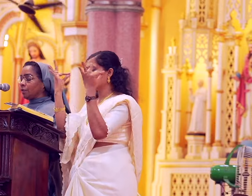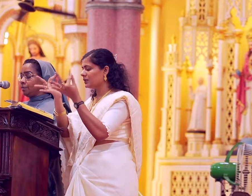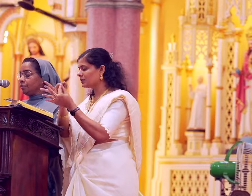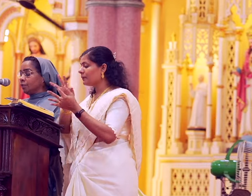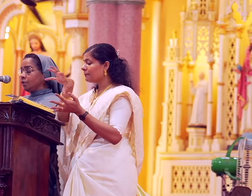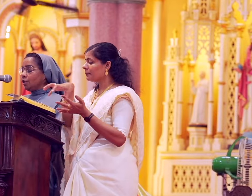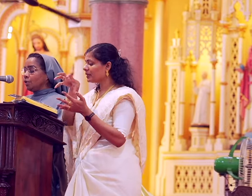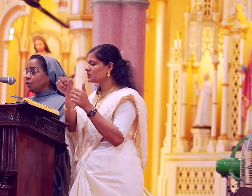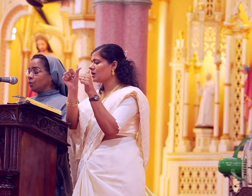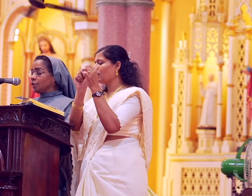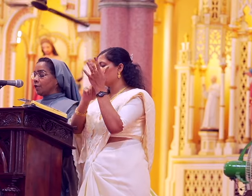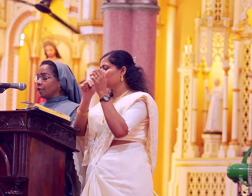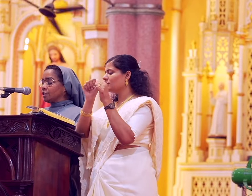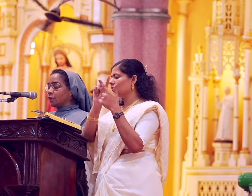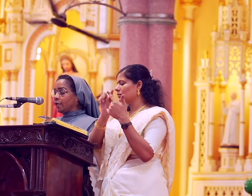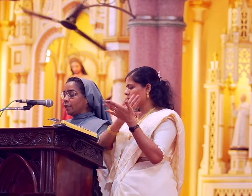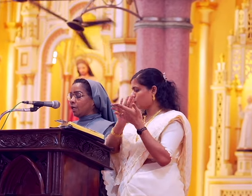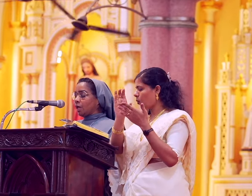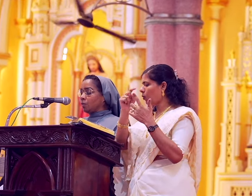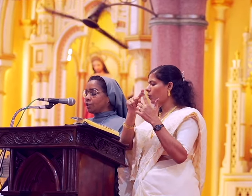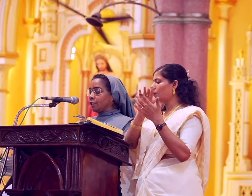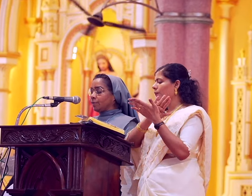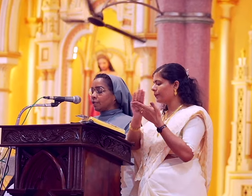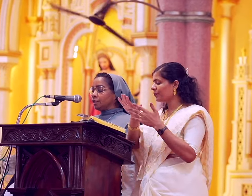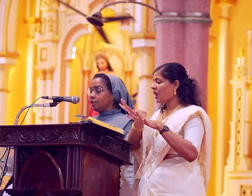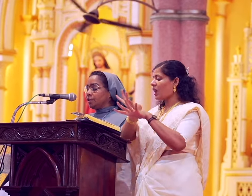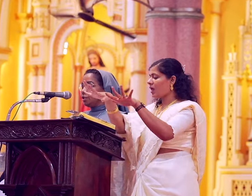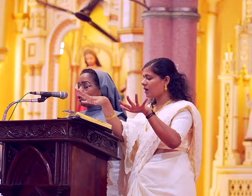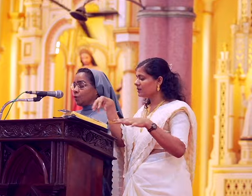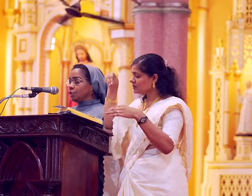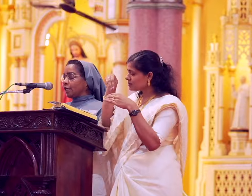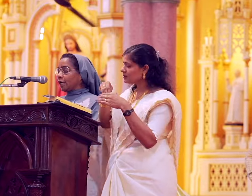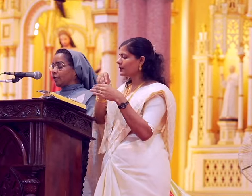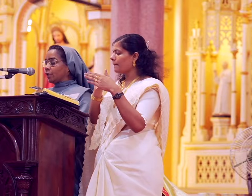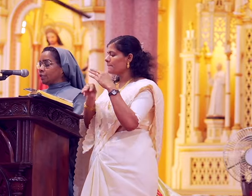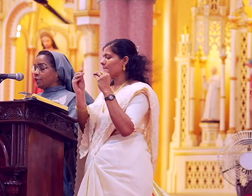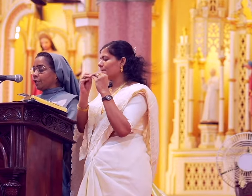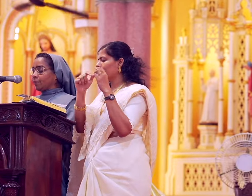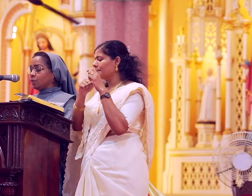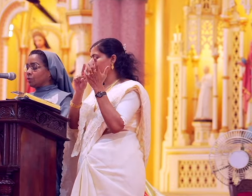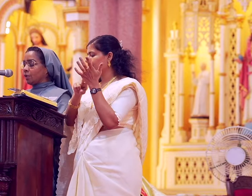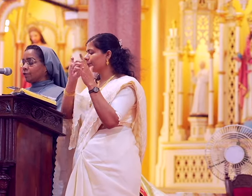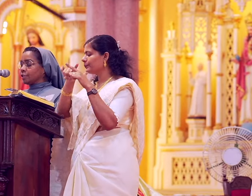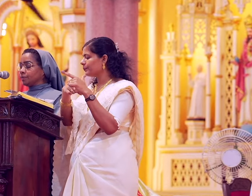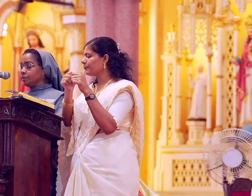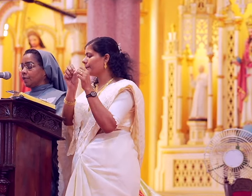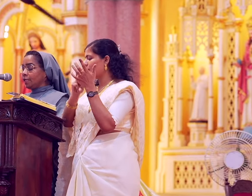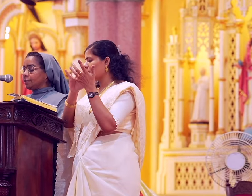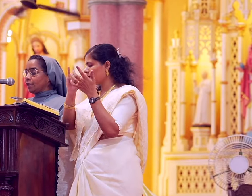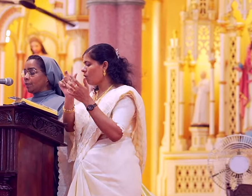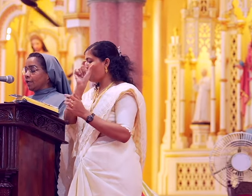വാക്കുകൾ, യൂദാ രാജാവായ ആമോസിന്റെ മകൻ ജോസിയായുടെ വാഴ്ചയുടെ 13-ാം